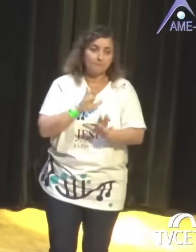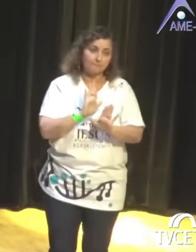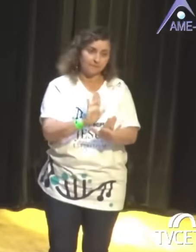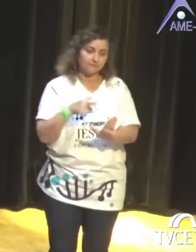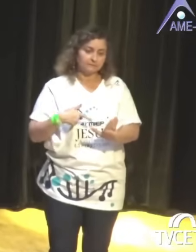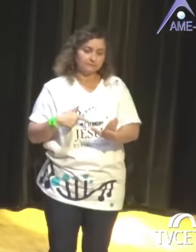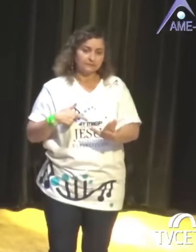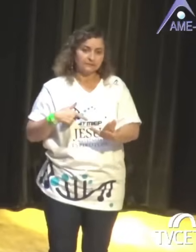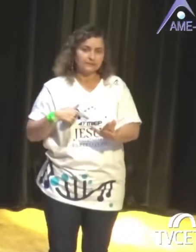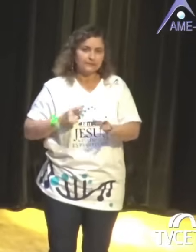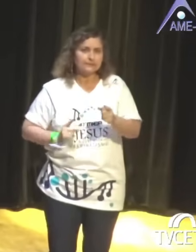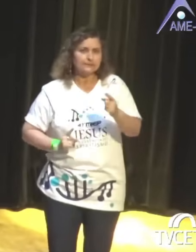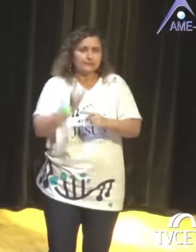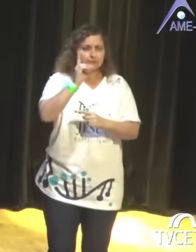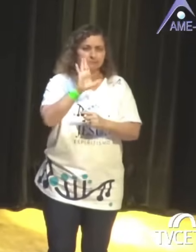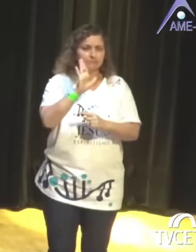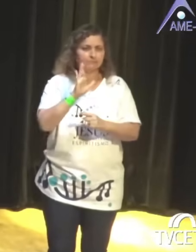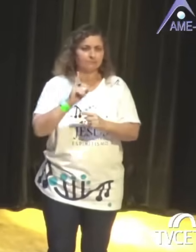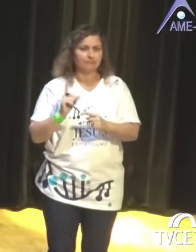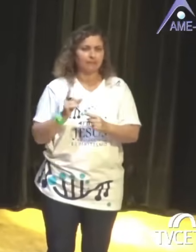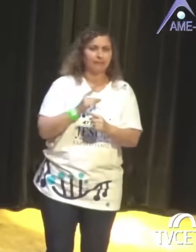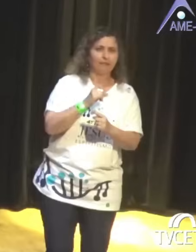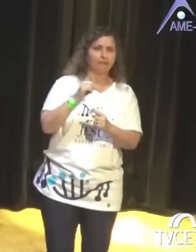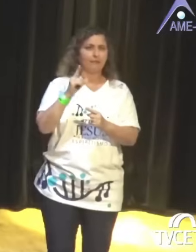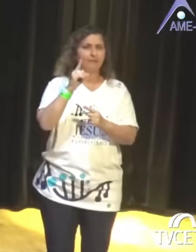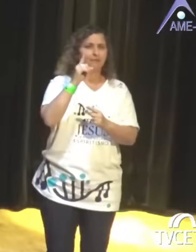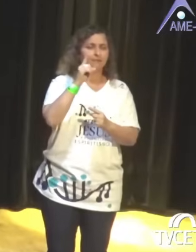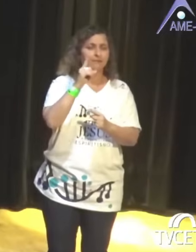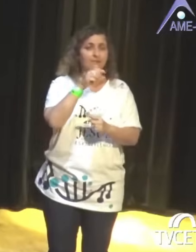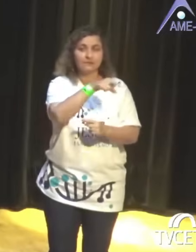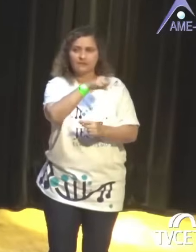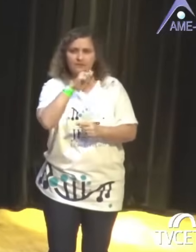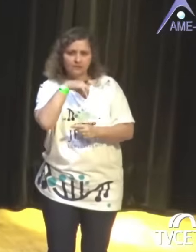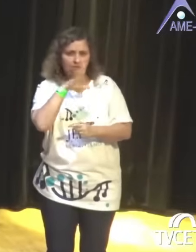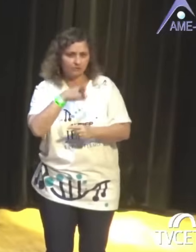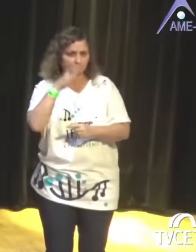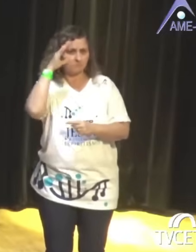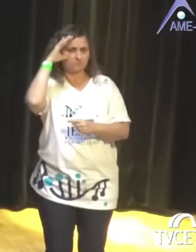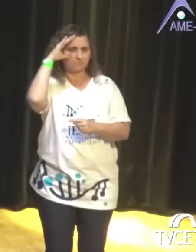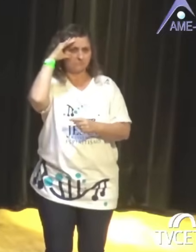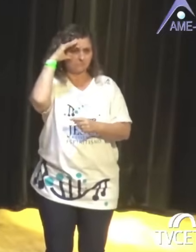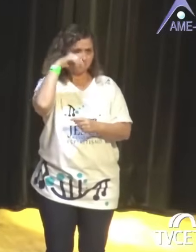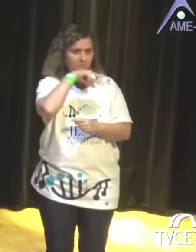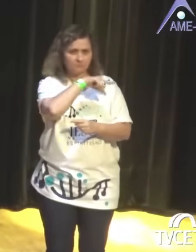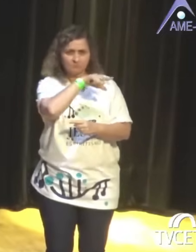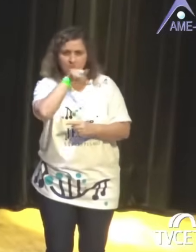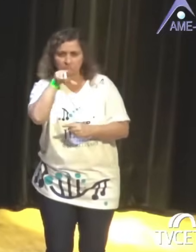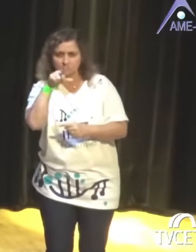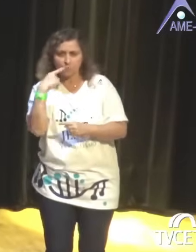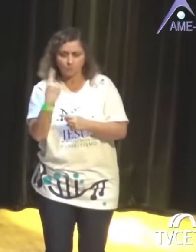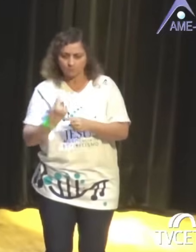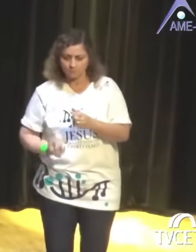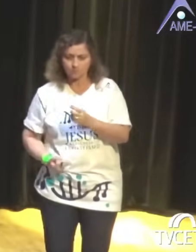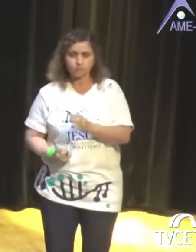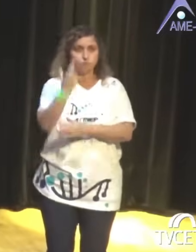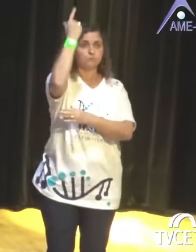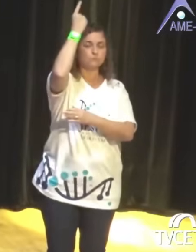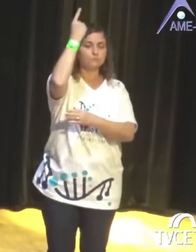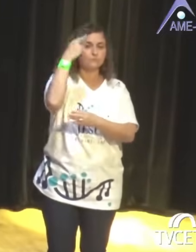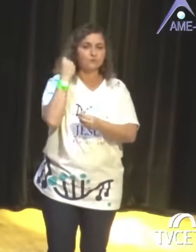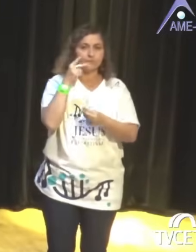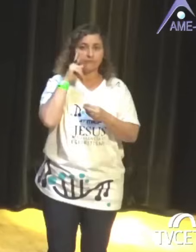estabanado é tanto que se você observou o lançamento de um foguete em Cabo canaveral você verá que as pessoas se